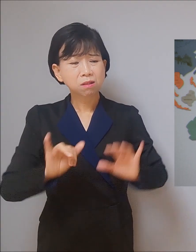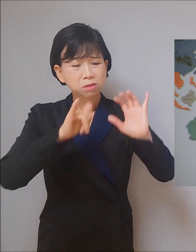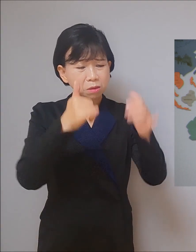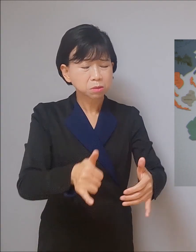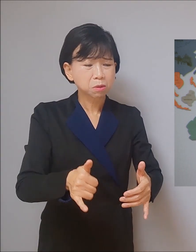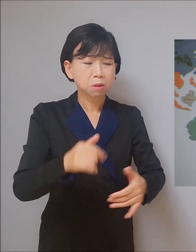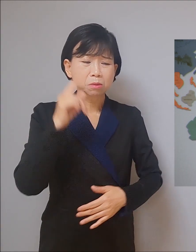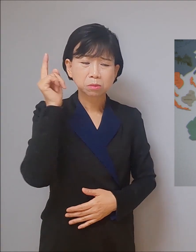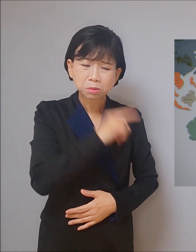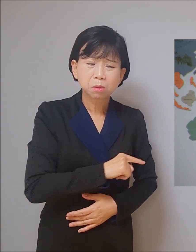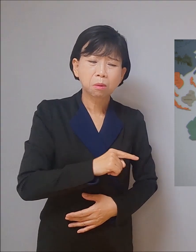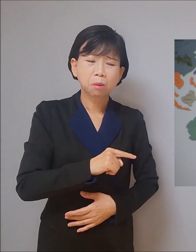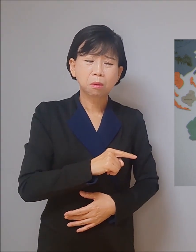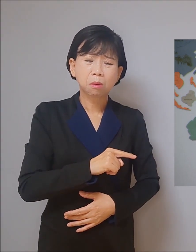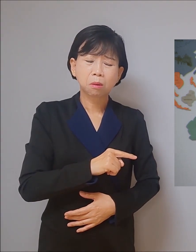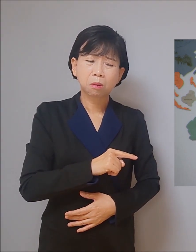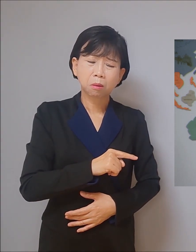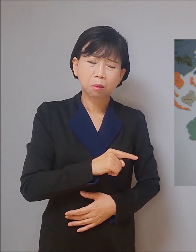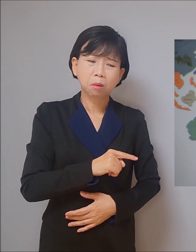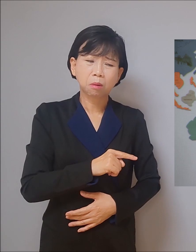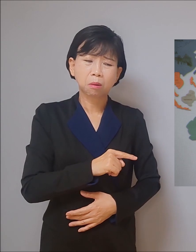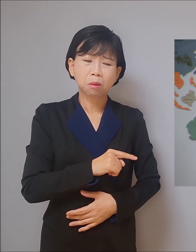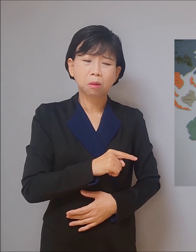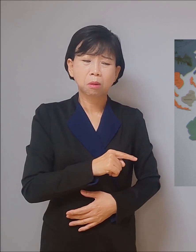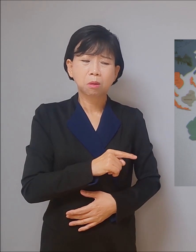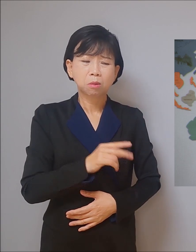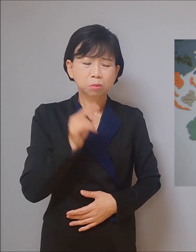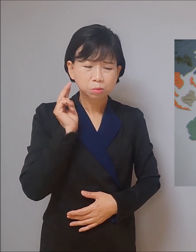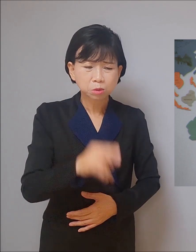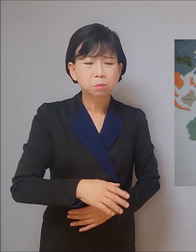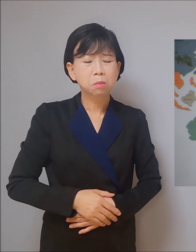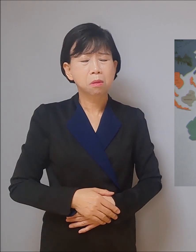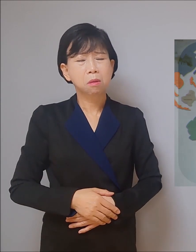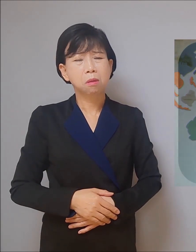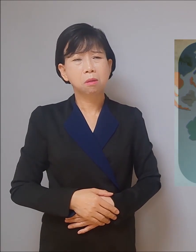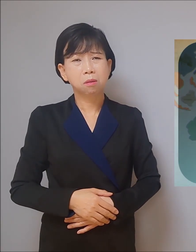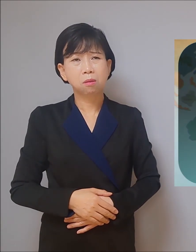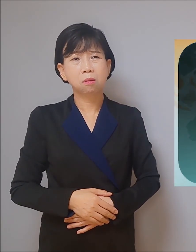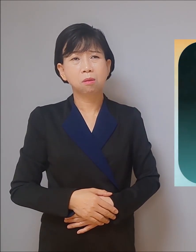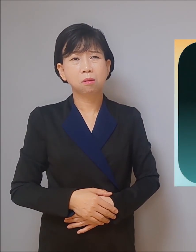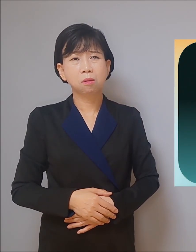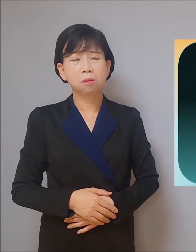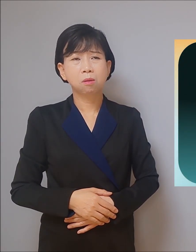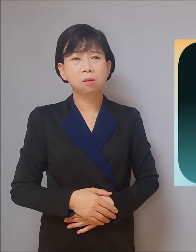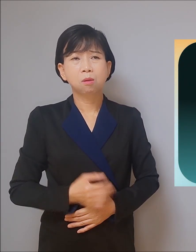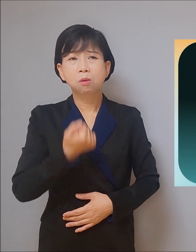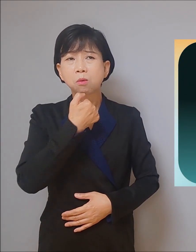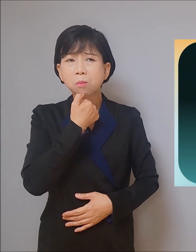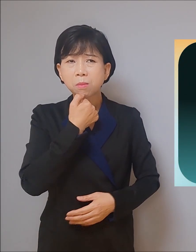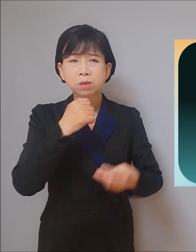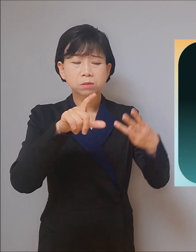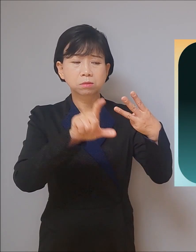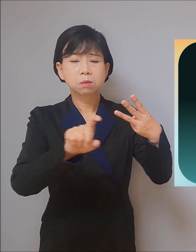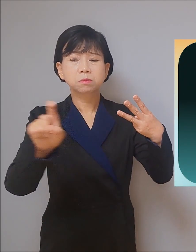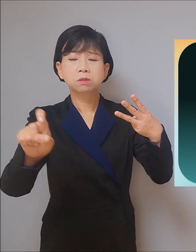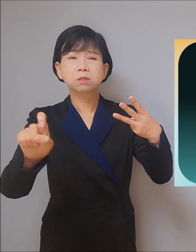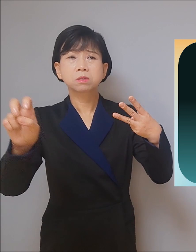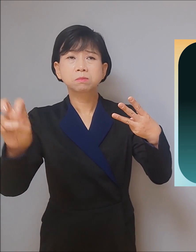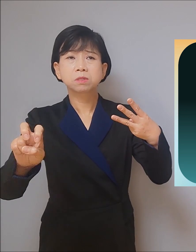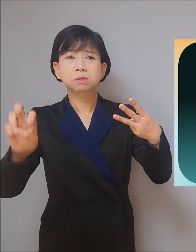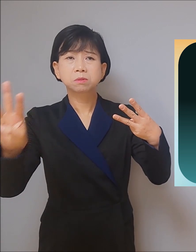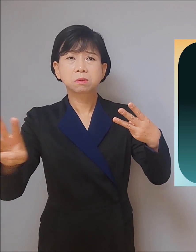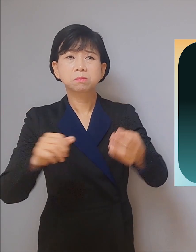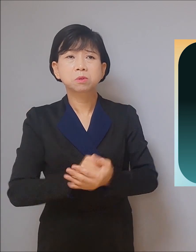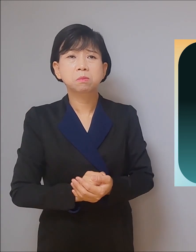세상은 점점 나아져 가고 있는 게 맞을까? 로마서 3장 10절과 23절에 말씀하지요. 기록된 바